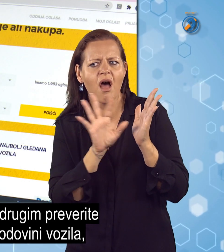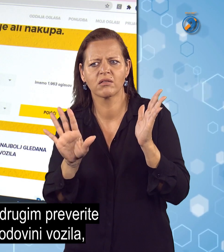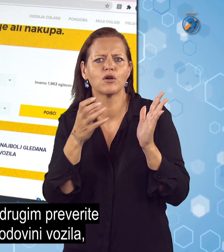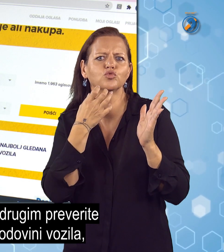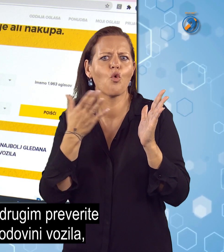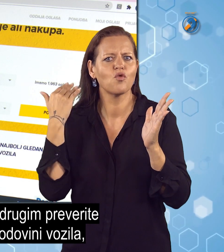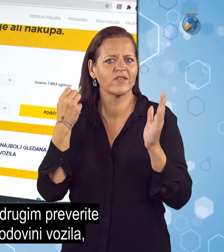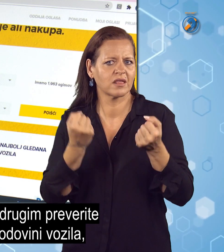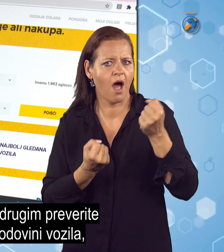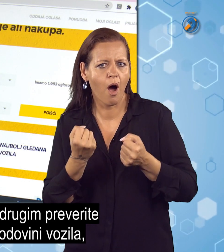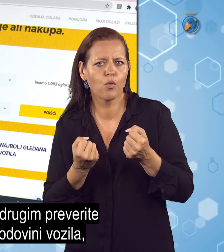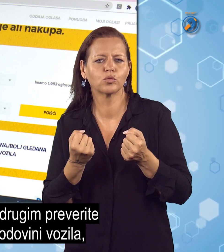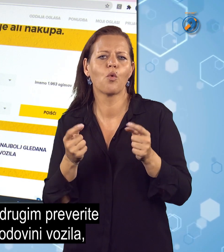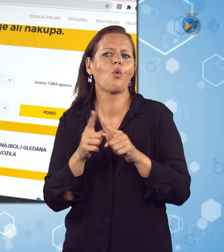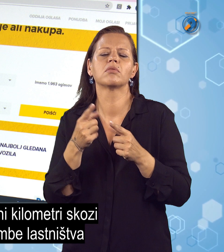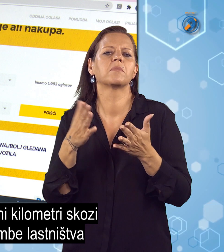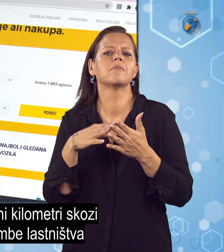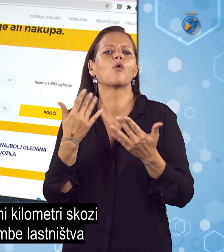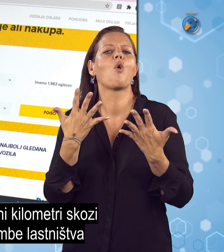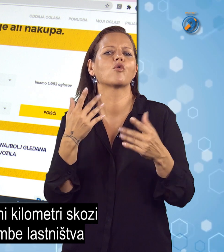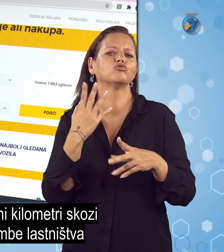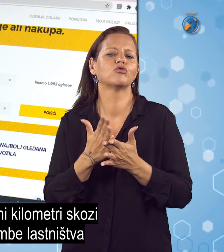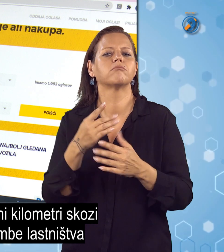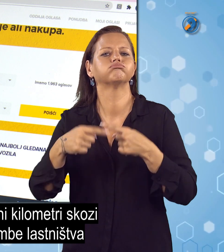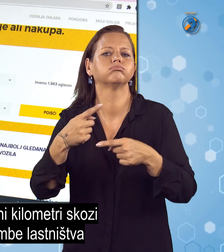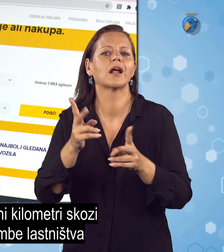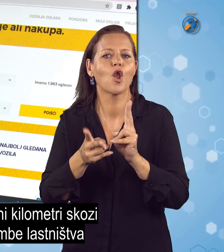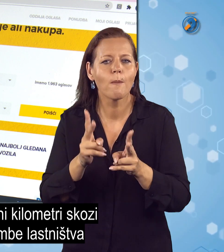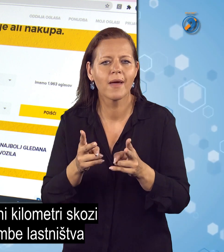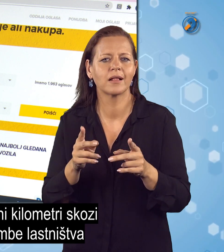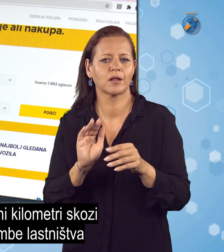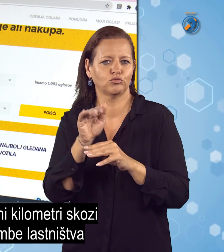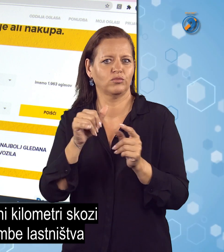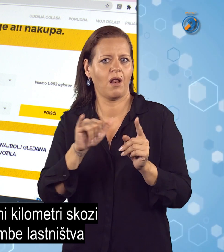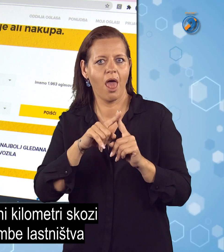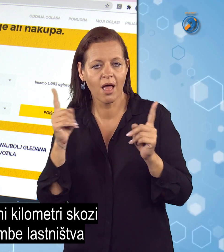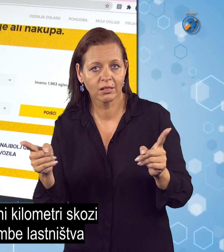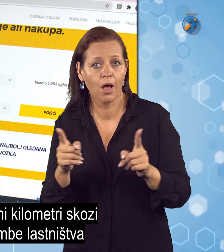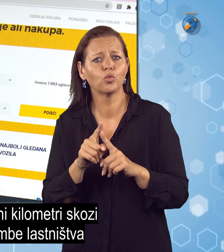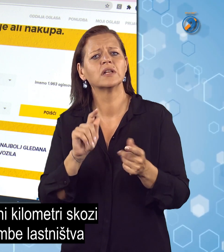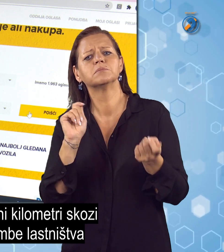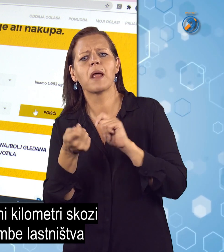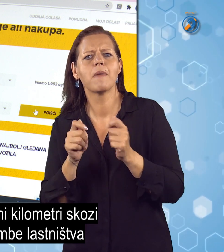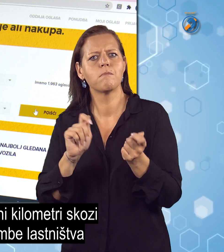skozi leta, spremembe lastništva in tudi neuspešnost tehničnih pregledov.